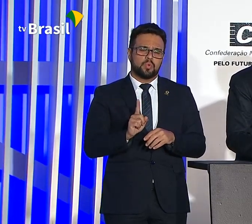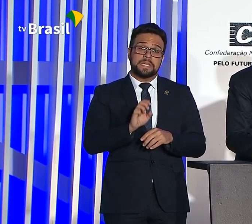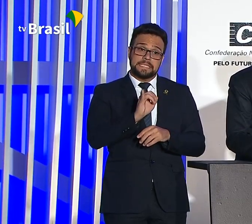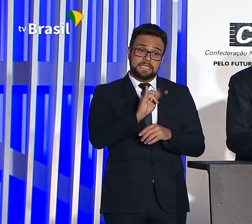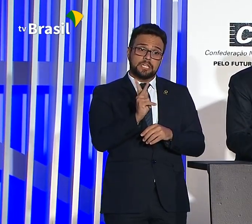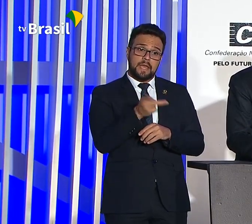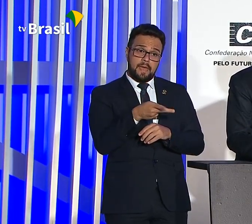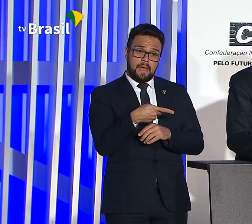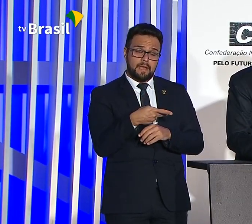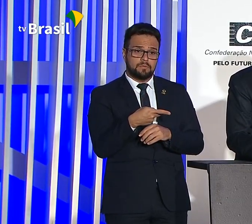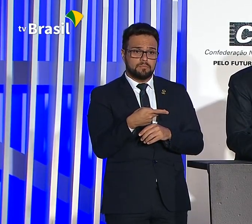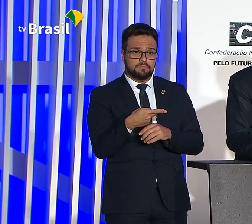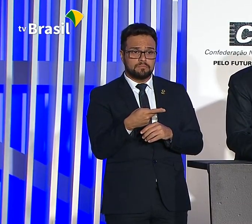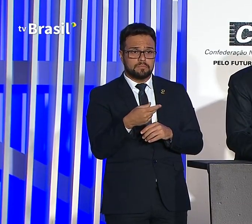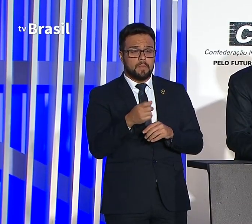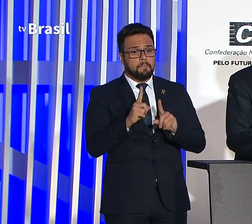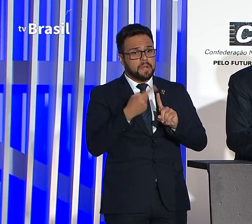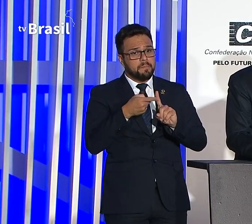ele